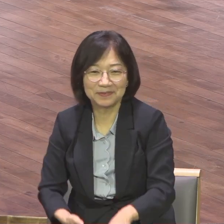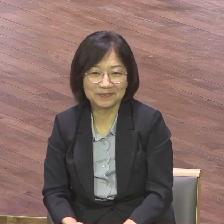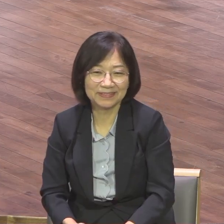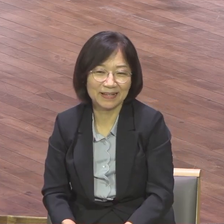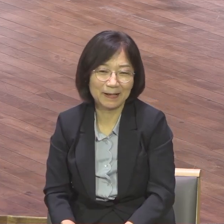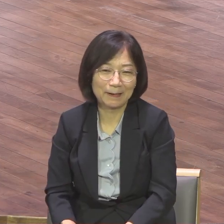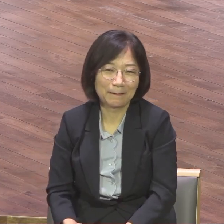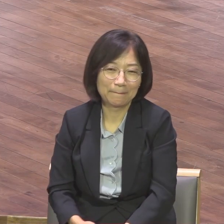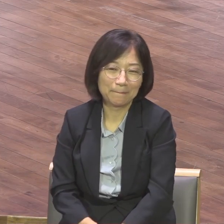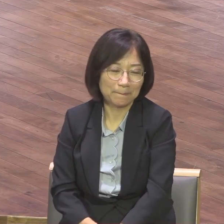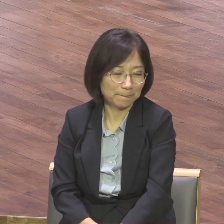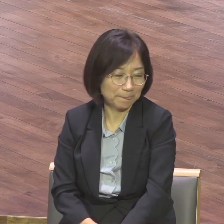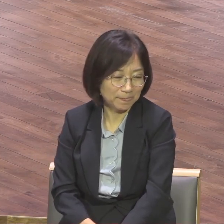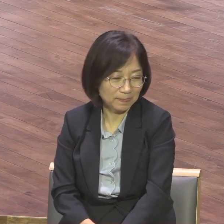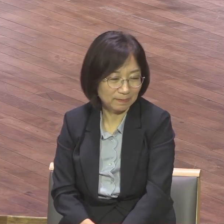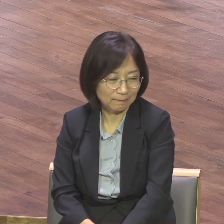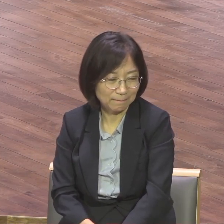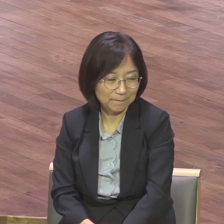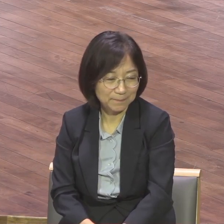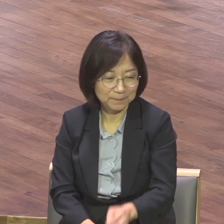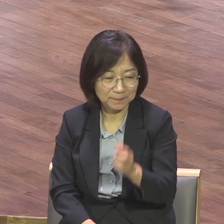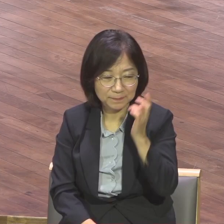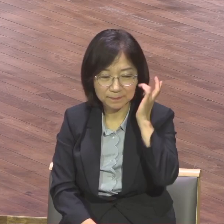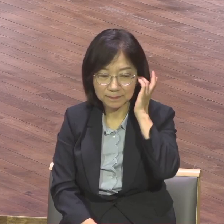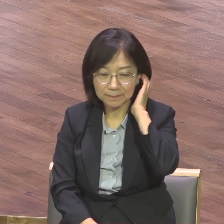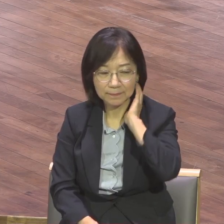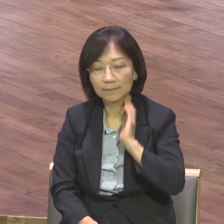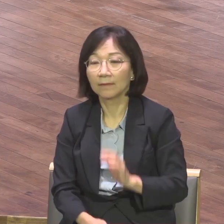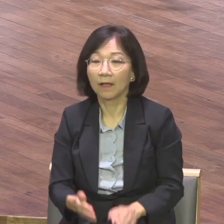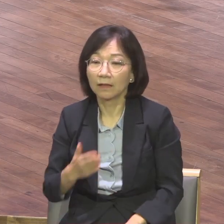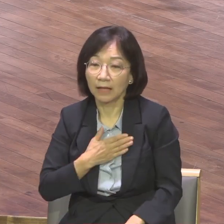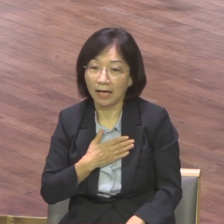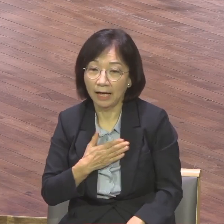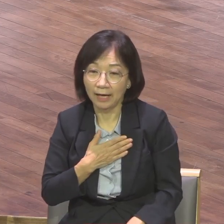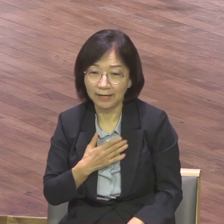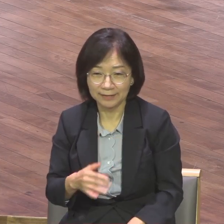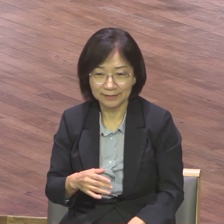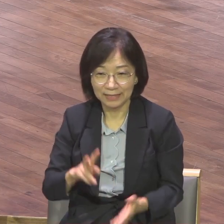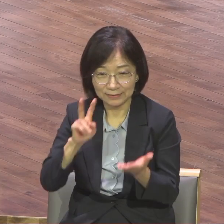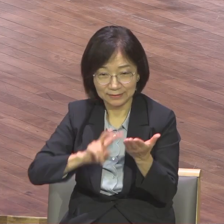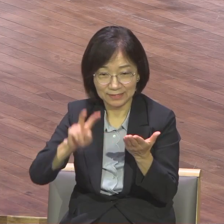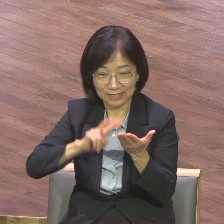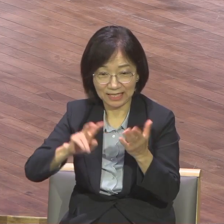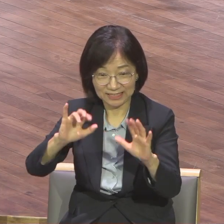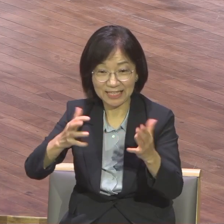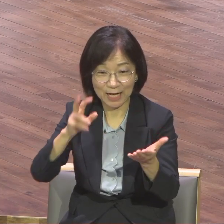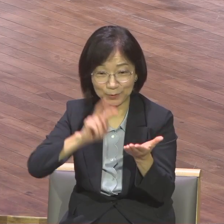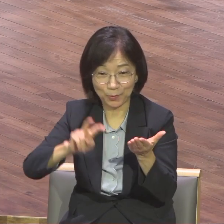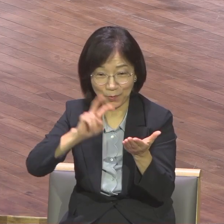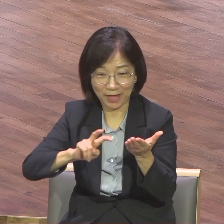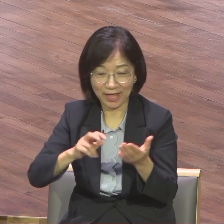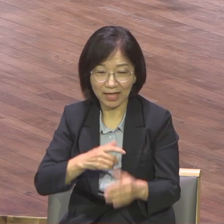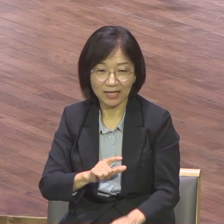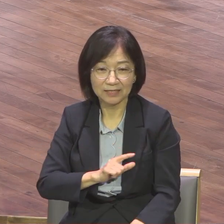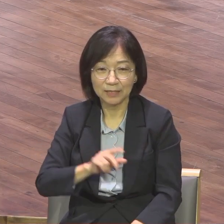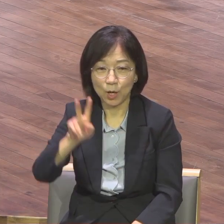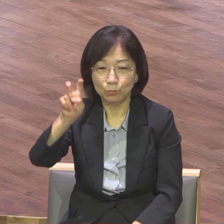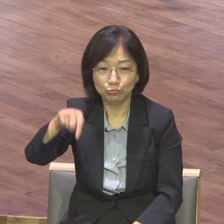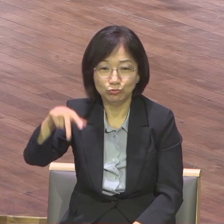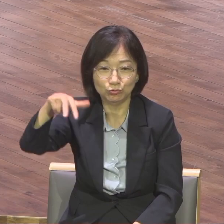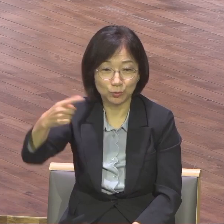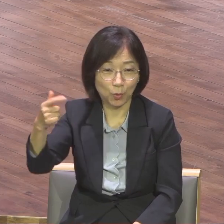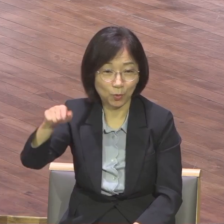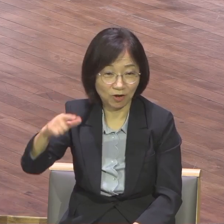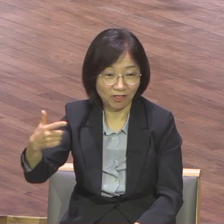무조건 직진해야 돼. 저는 유행가 중에 무조건 노래 그거 참 좋더라고. 장로들이 가끔 한 번씩